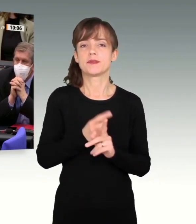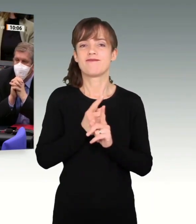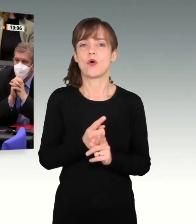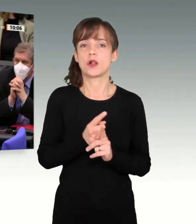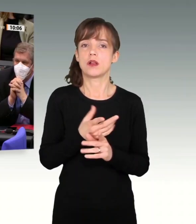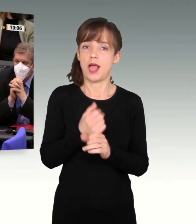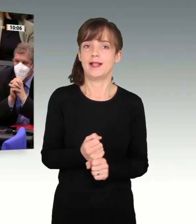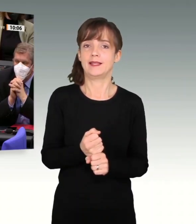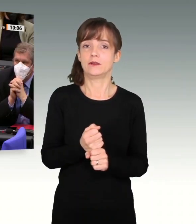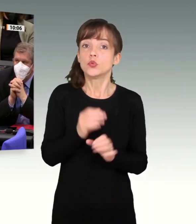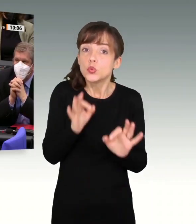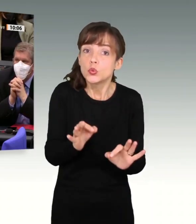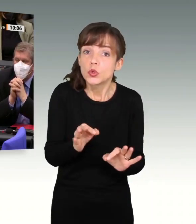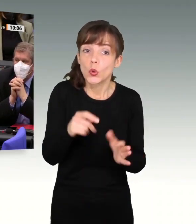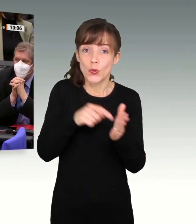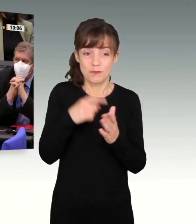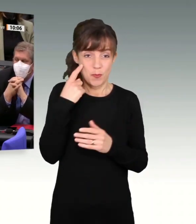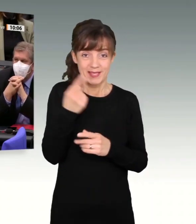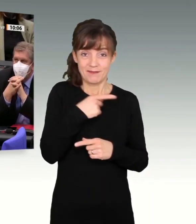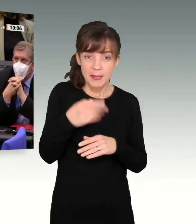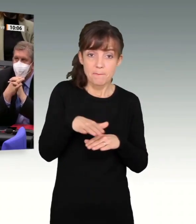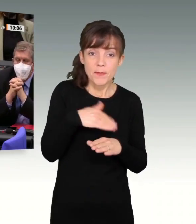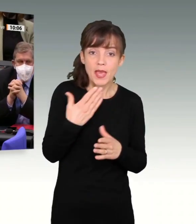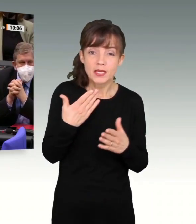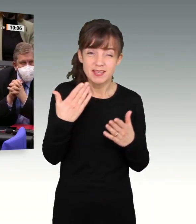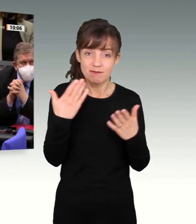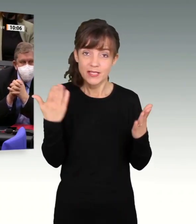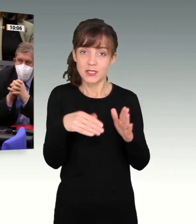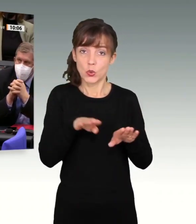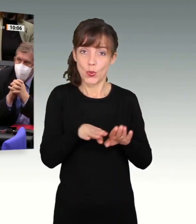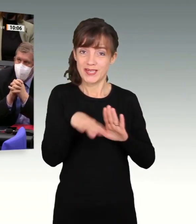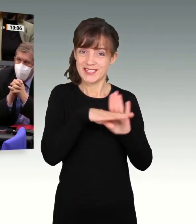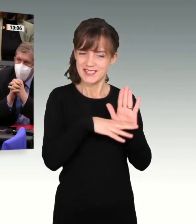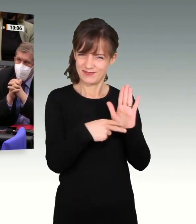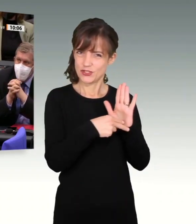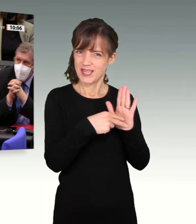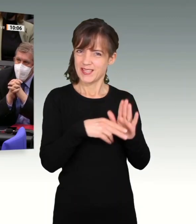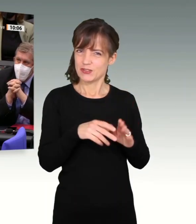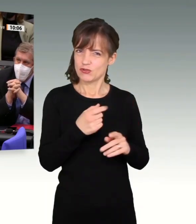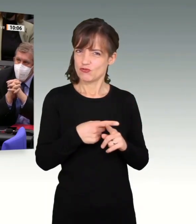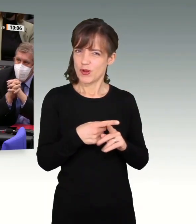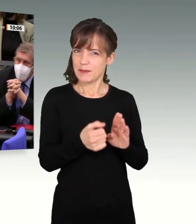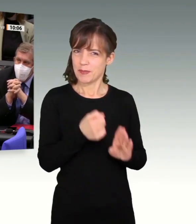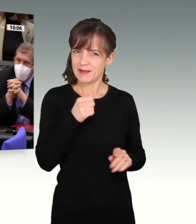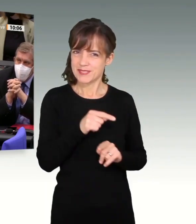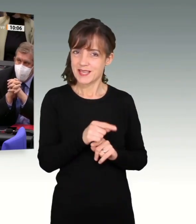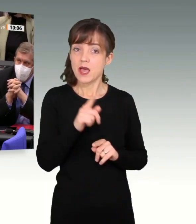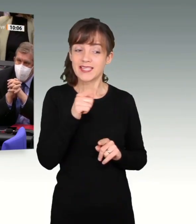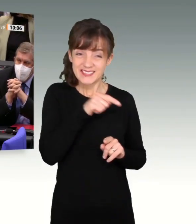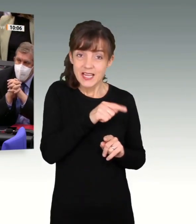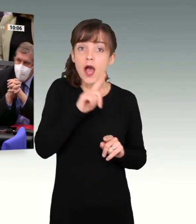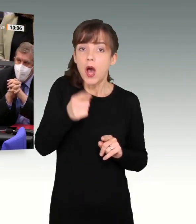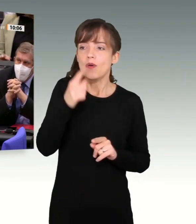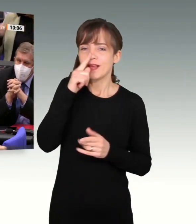Weil wir doch gerade erleben, dass die Schuldenbremse, so wie sie im Grundgesetz steht, eben auch in einer Krise,